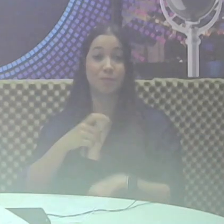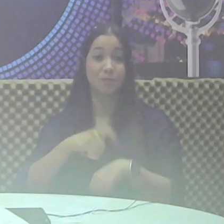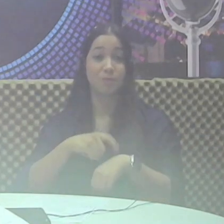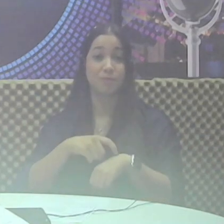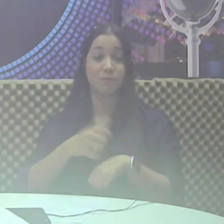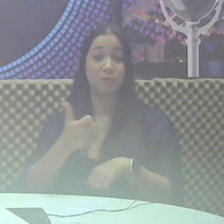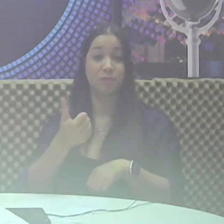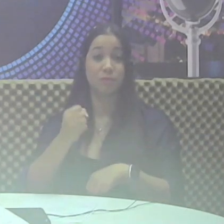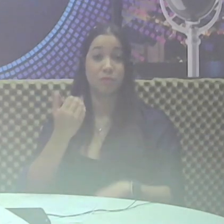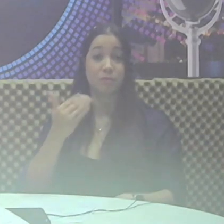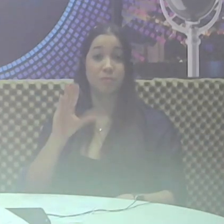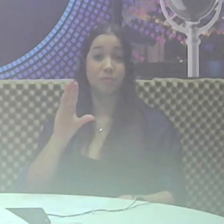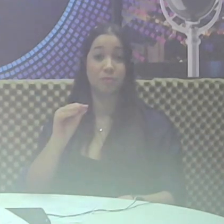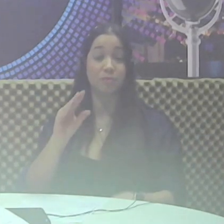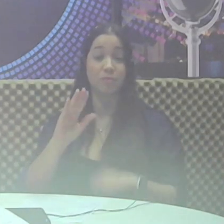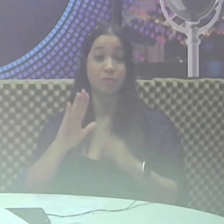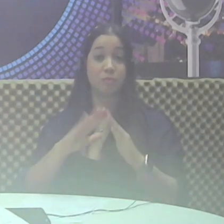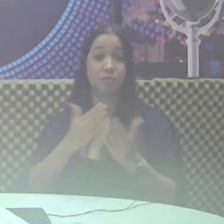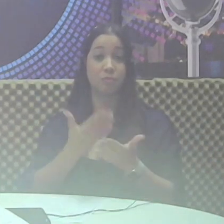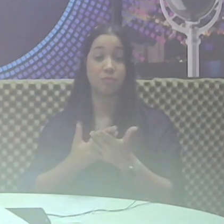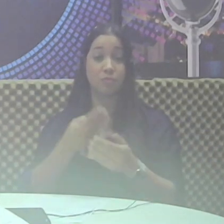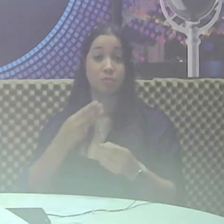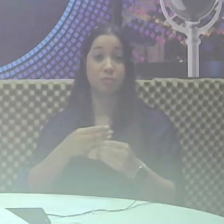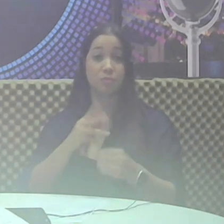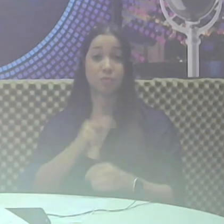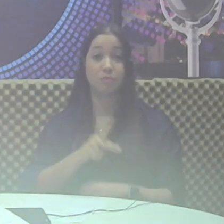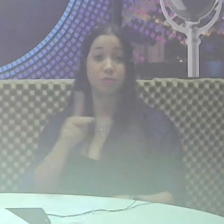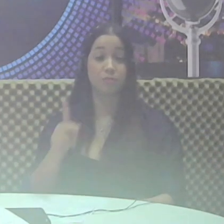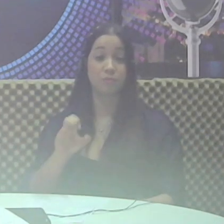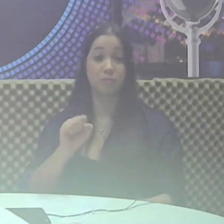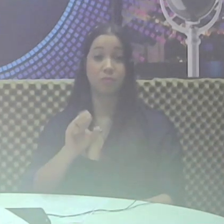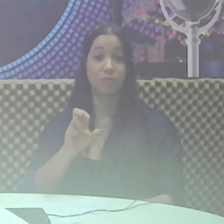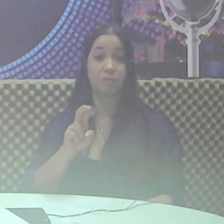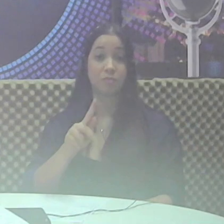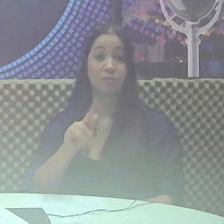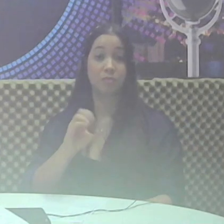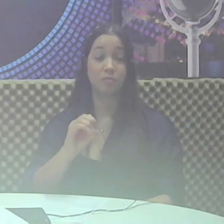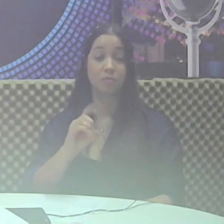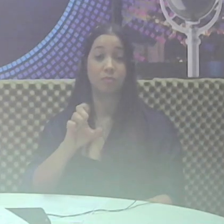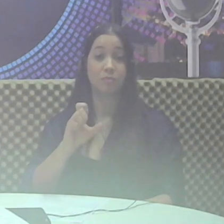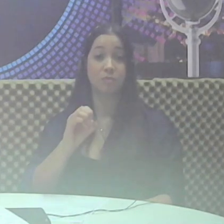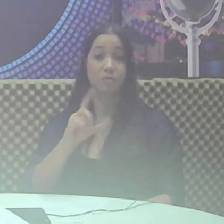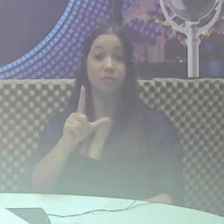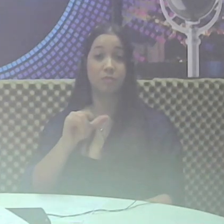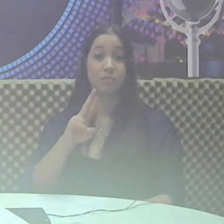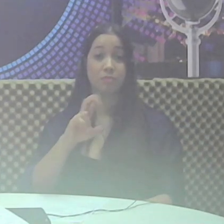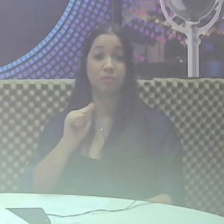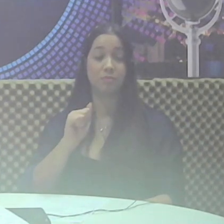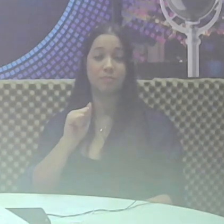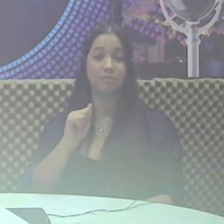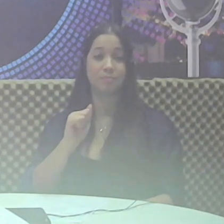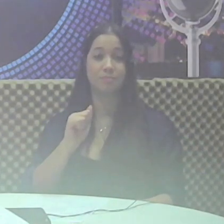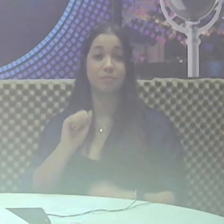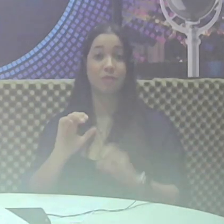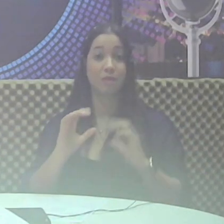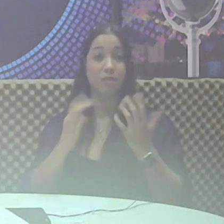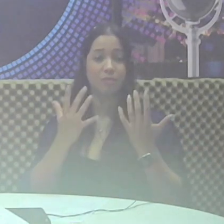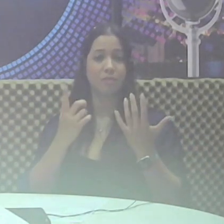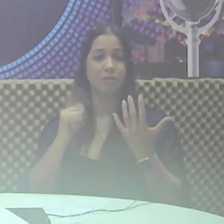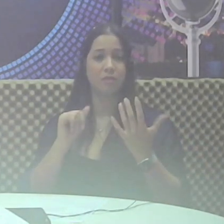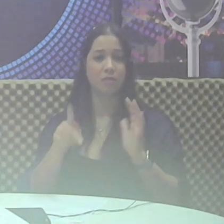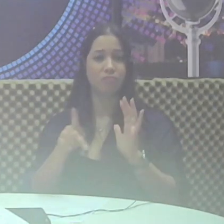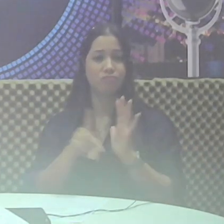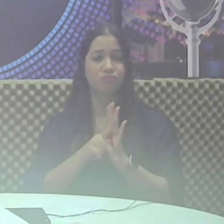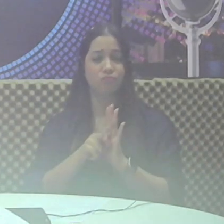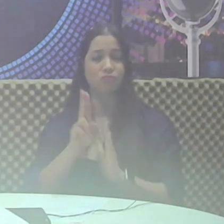da noite, na Escola Municipal Professor Sérgio de Oliveira Marques. O fórum é um recurso utilizado